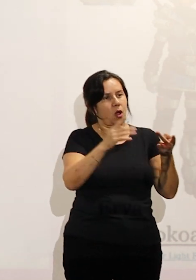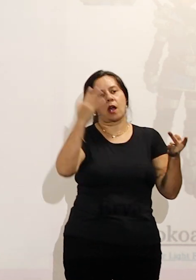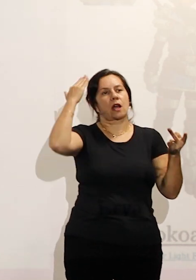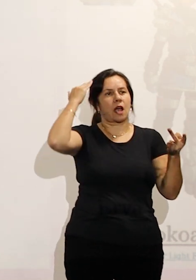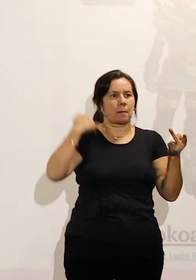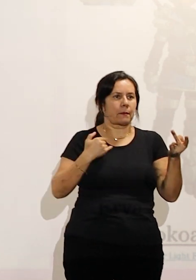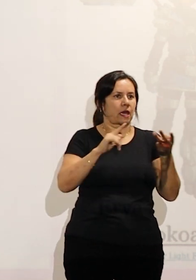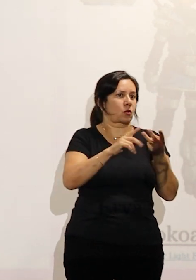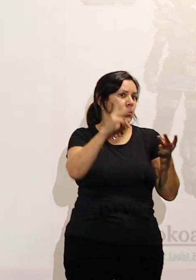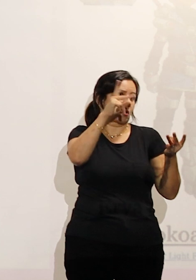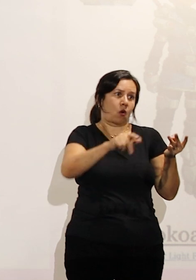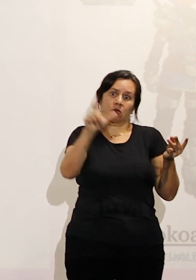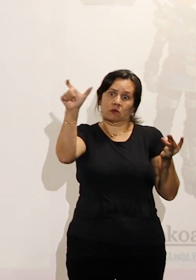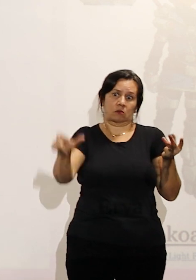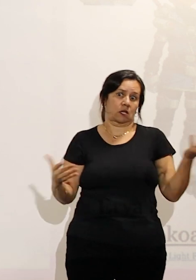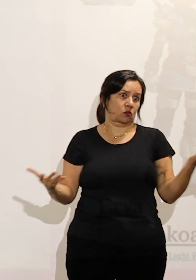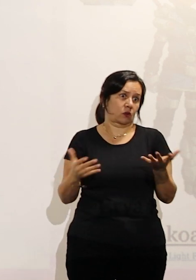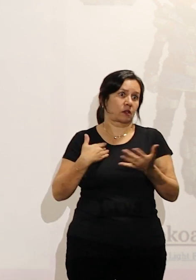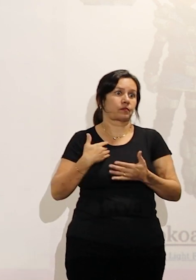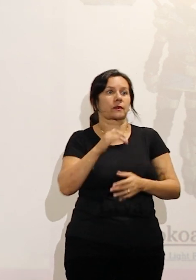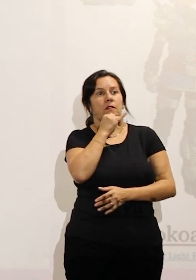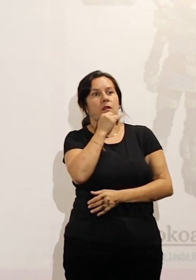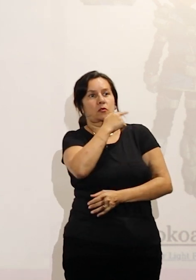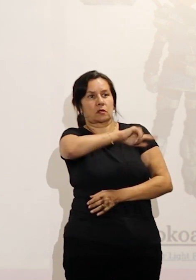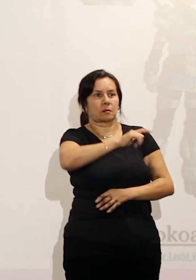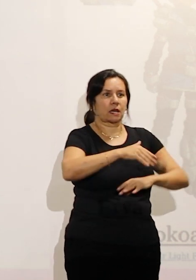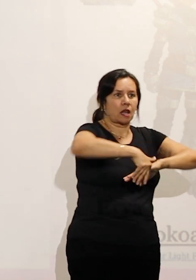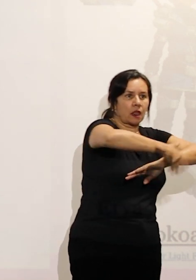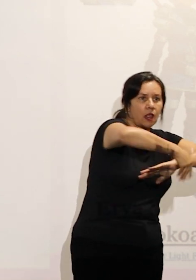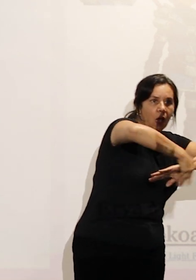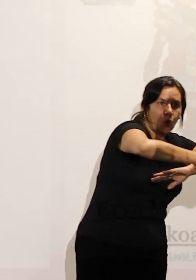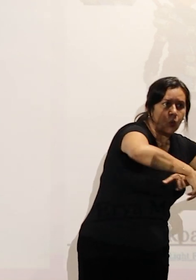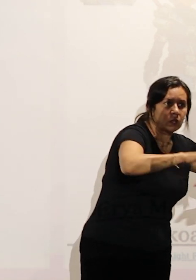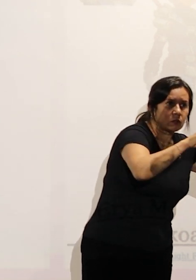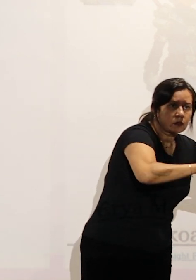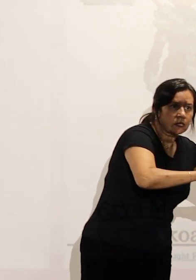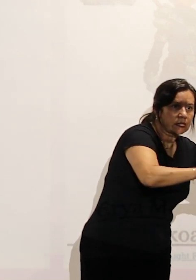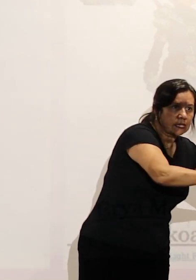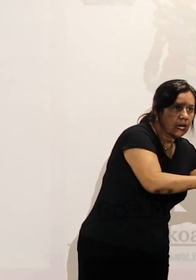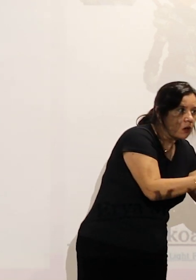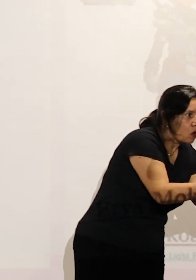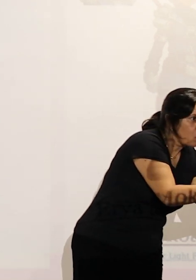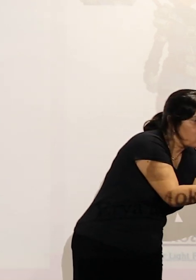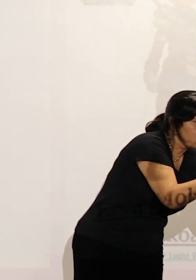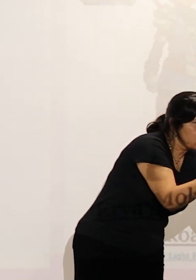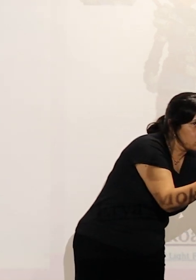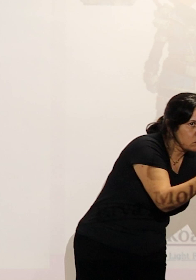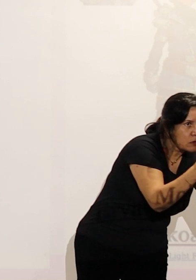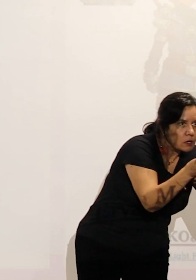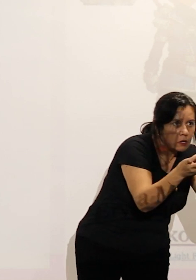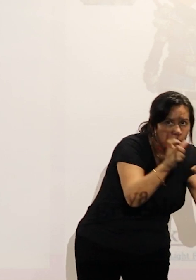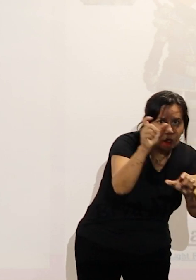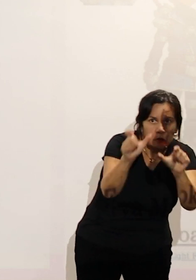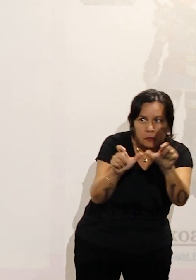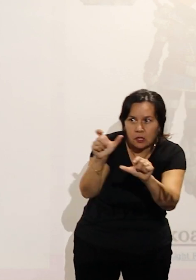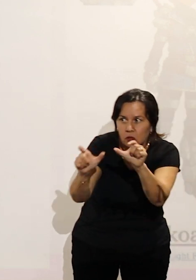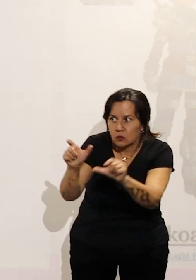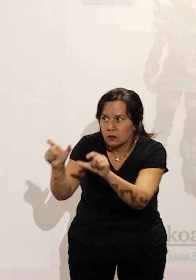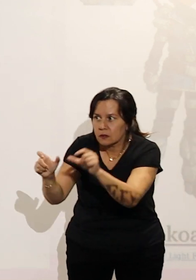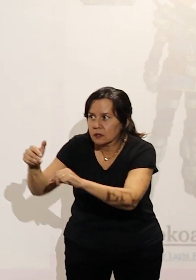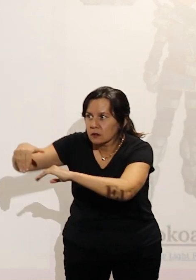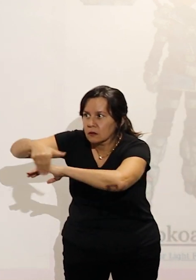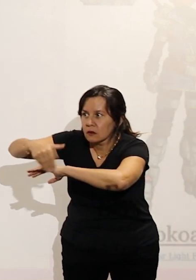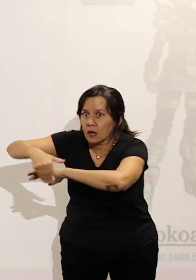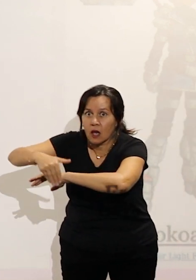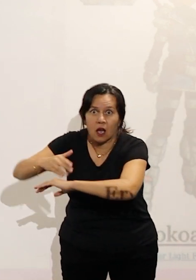que nem as pessoas. Se você parar na rua, sentar na calçada e ficar observando as pessoas que passam na rua, talvez